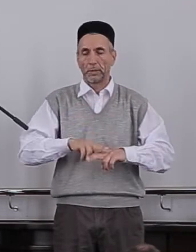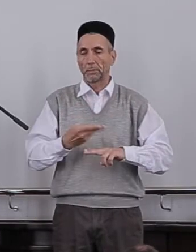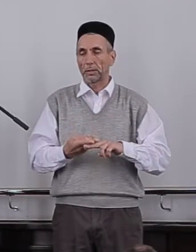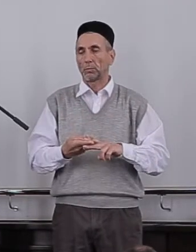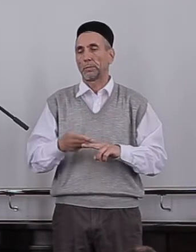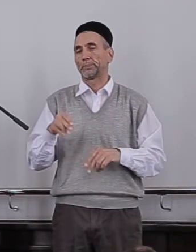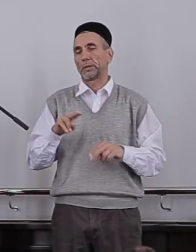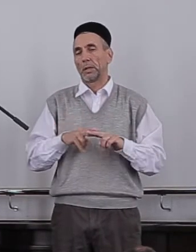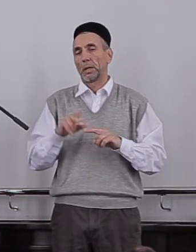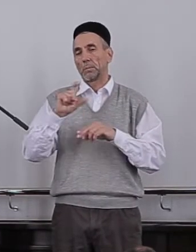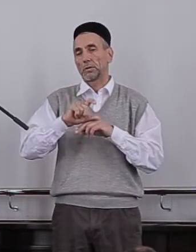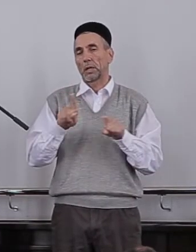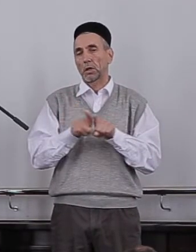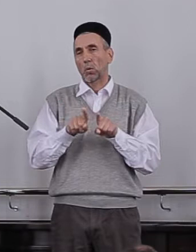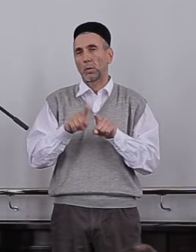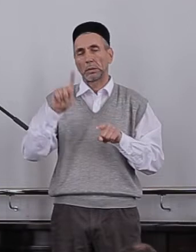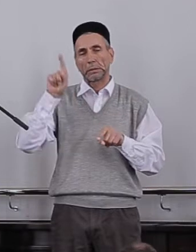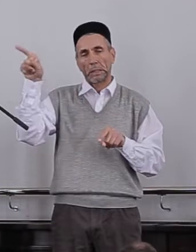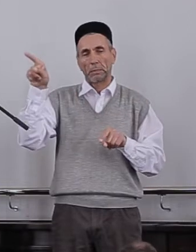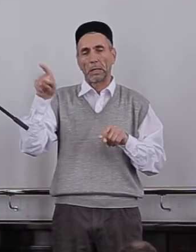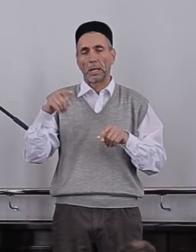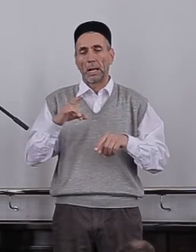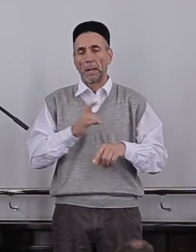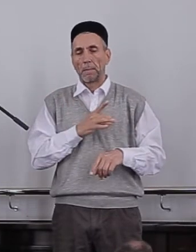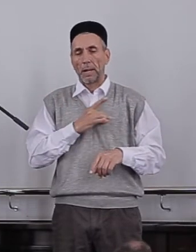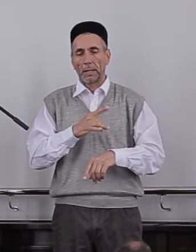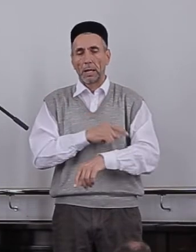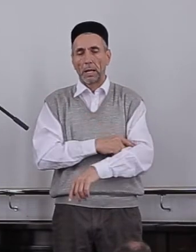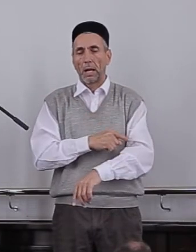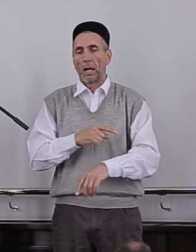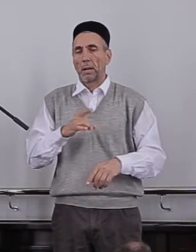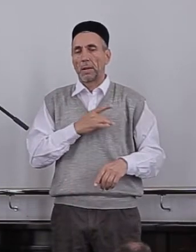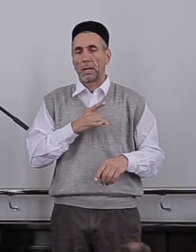кайда пасыр якта бер мәчеттә шундый тавыш чыккан иде, ак күлмәксез булмаган шәкерт диләр.